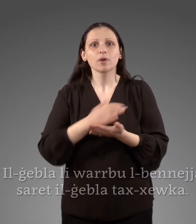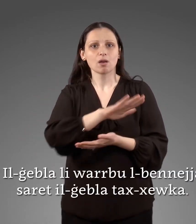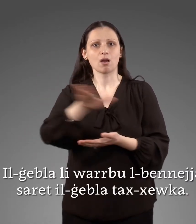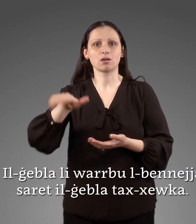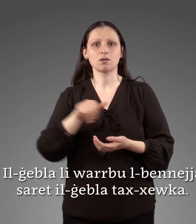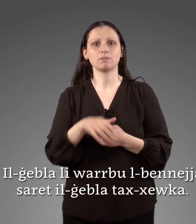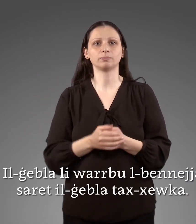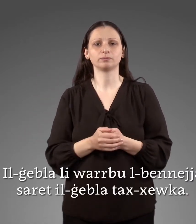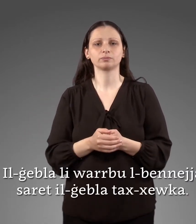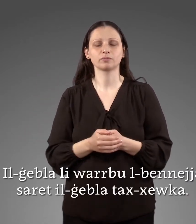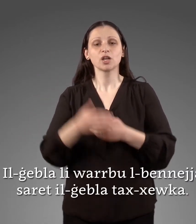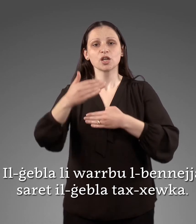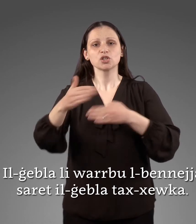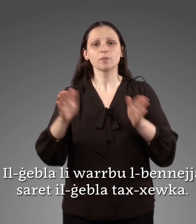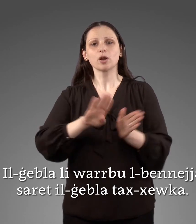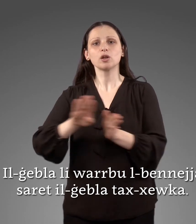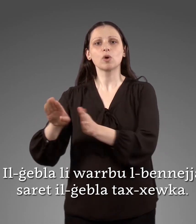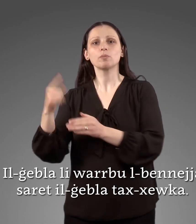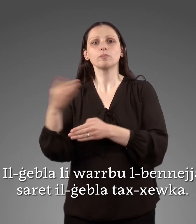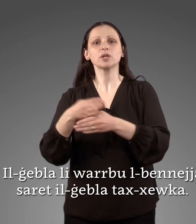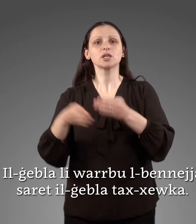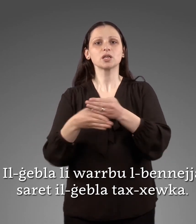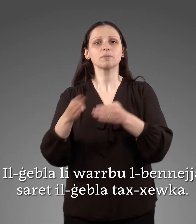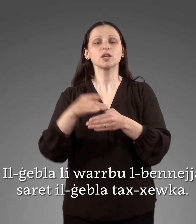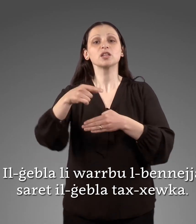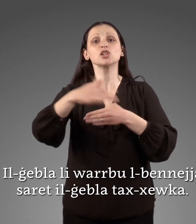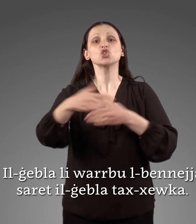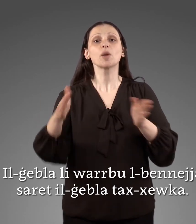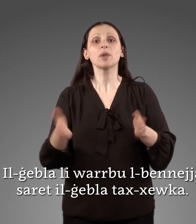Il-ġabla li warbul benneja saret il-ġabla taċ-ċowka